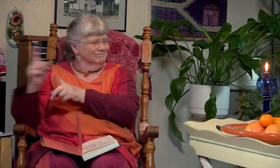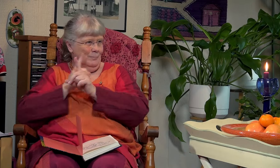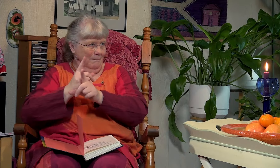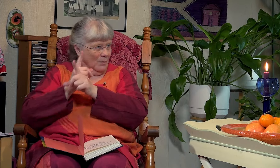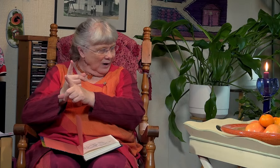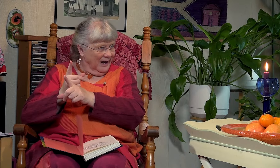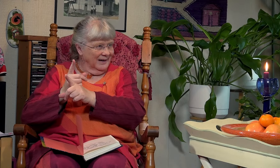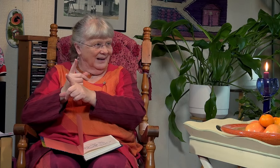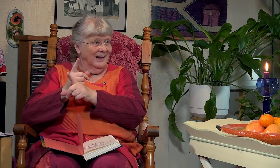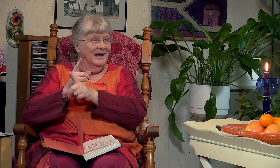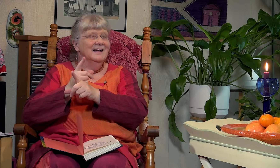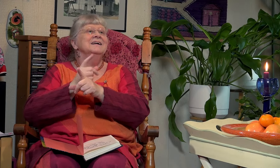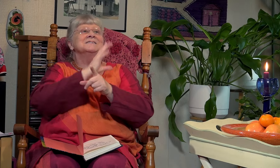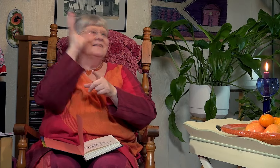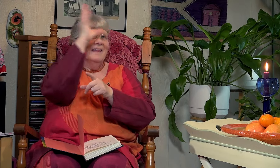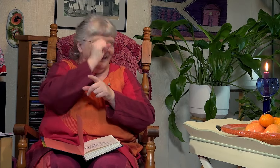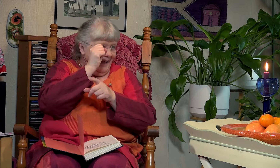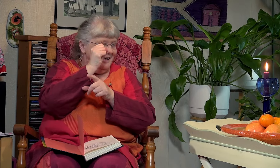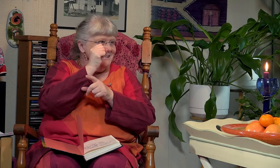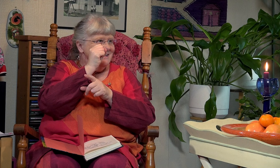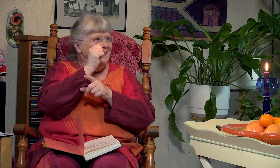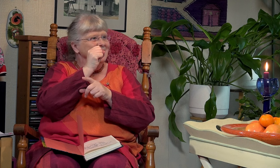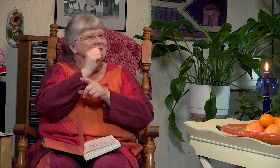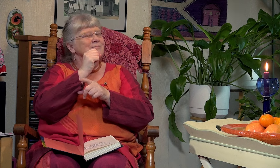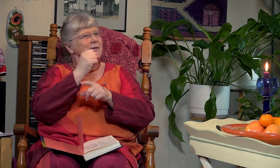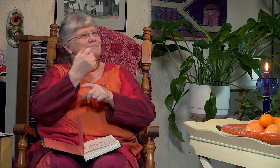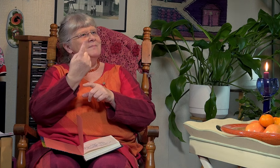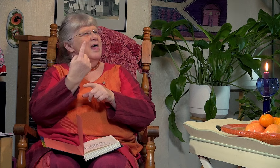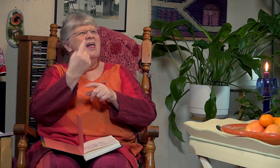60-luvulta alkaen jo ollut monenmoisessa mukana. Niin sitten keksin tosiaan,